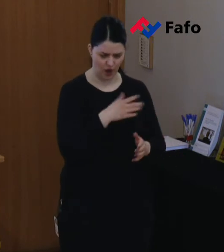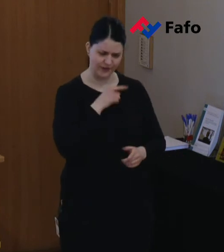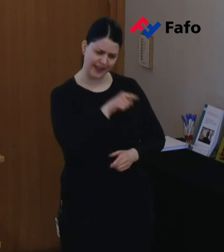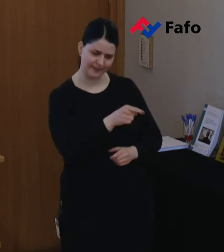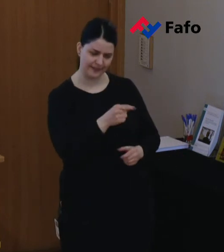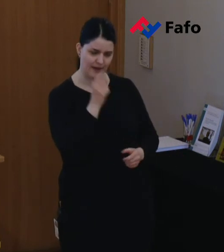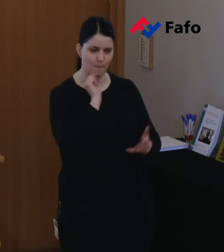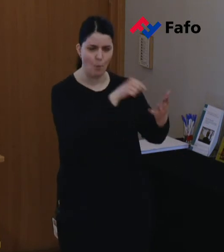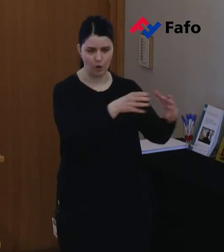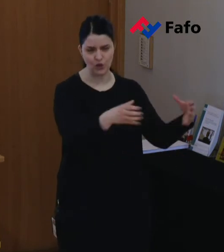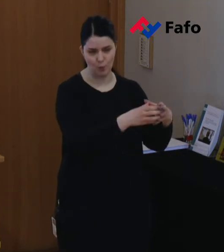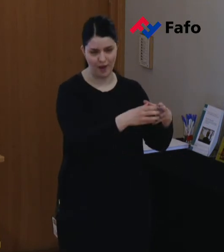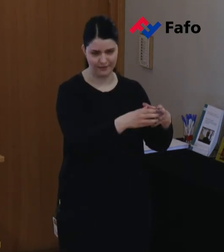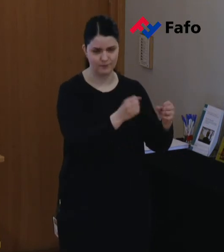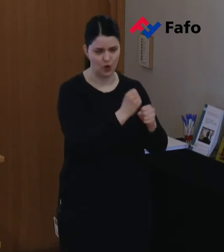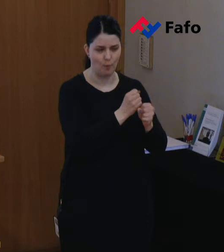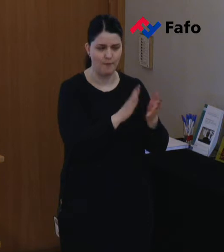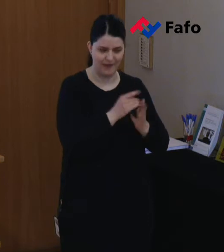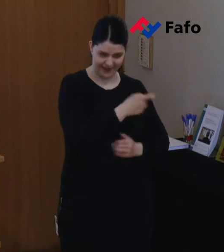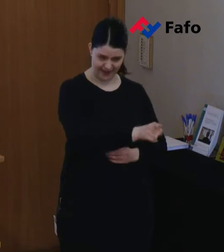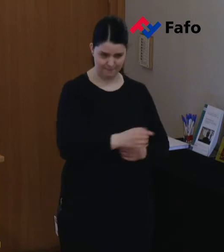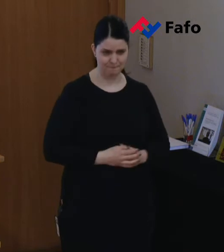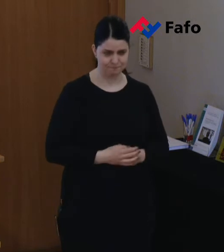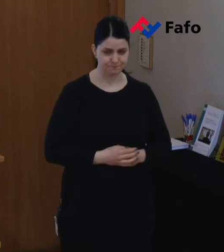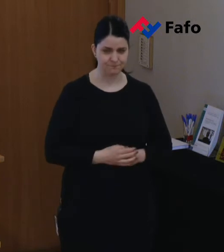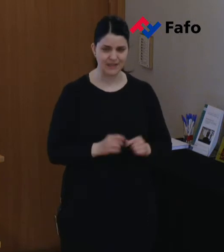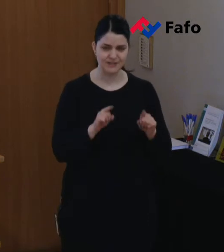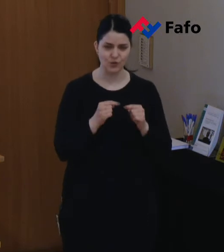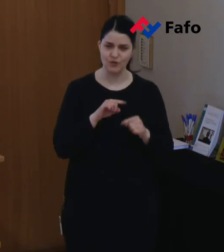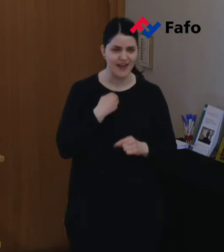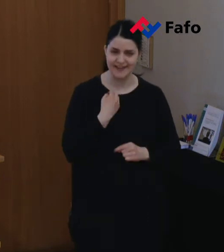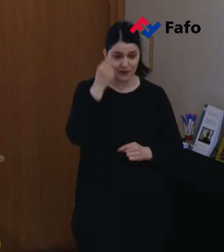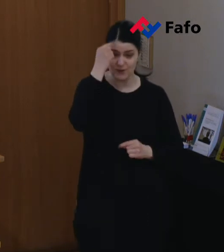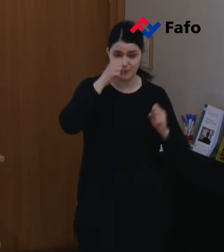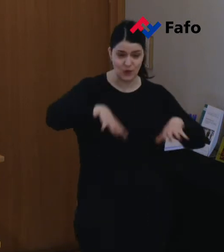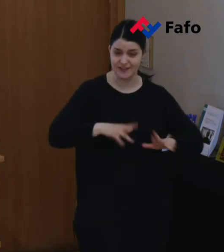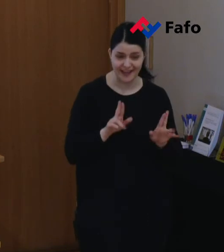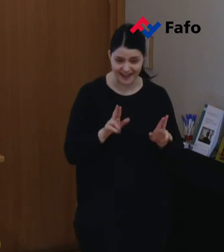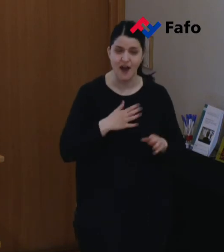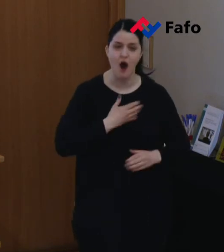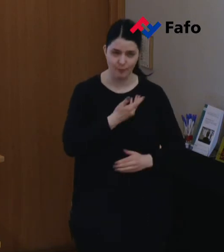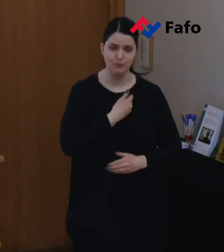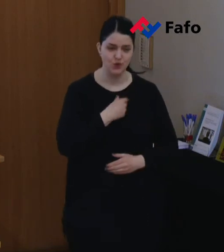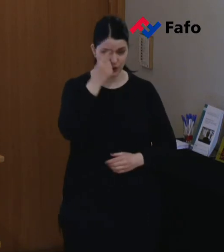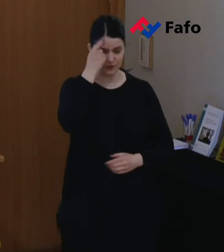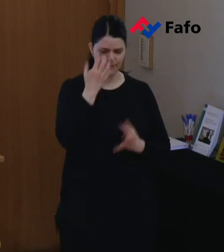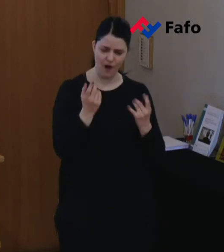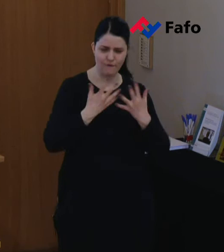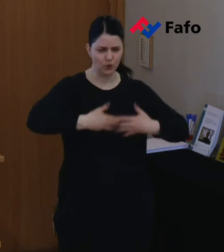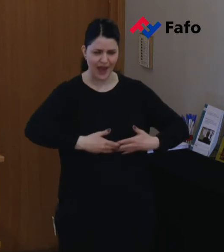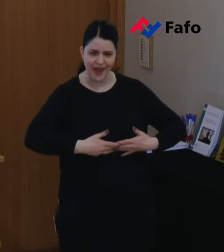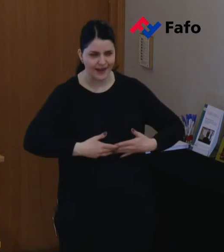her som de som de jobbet i forhold til. Så det betyr ikke at vi kunnskapsløse, vi har masse kunnskap om hva som virker,